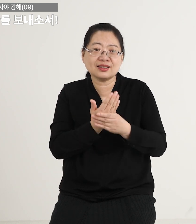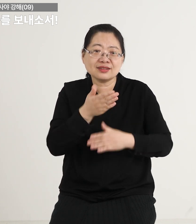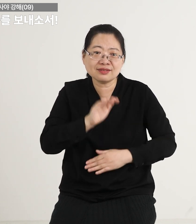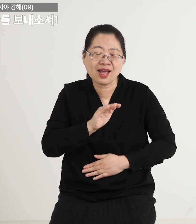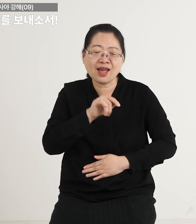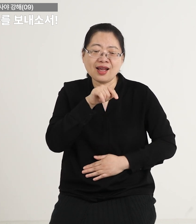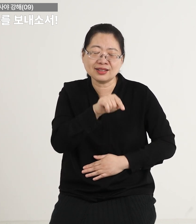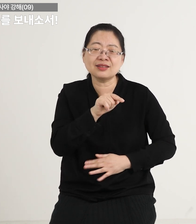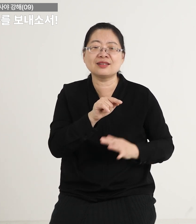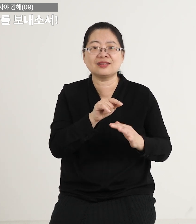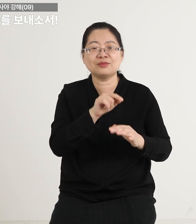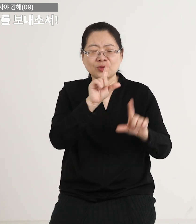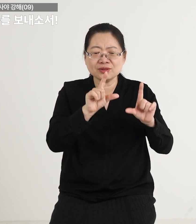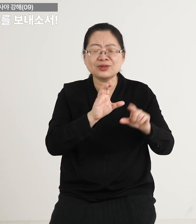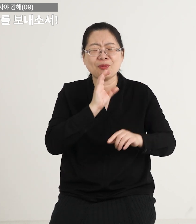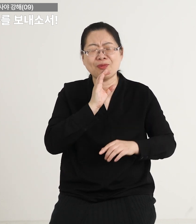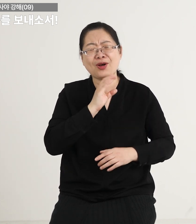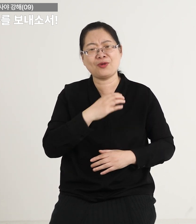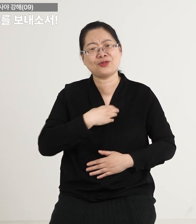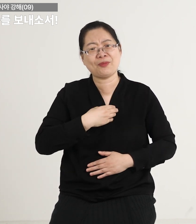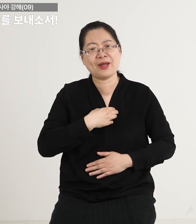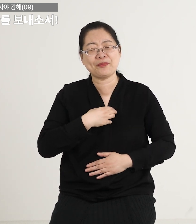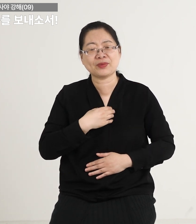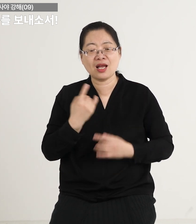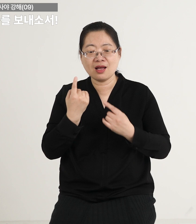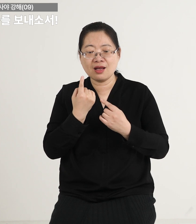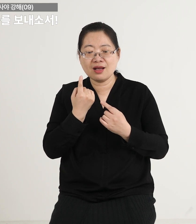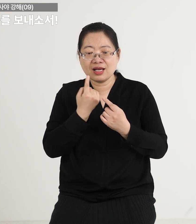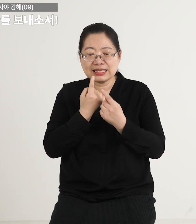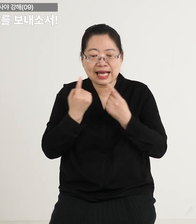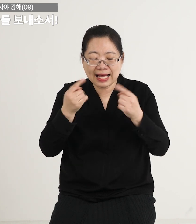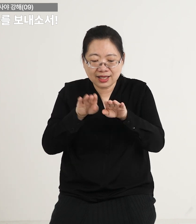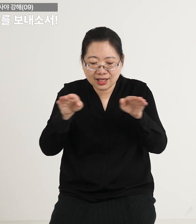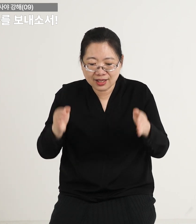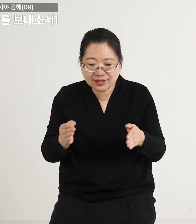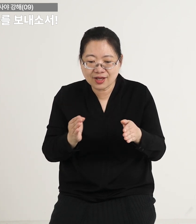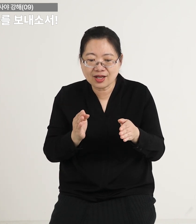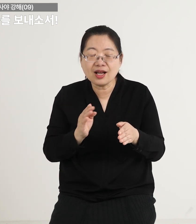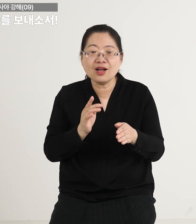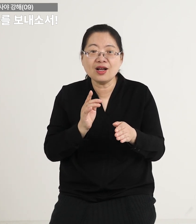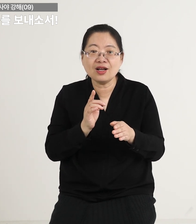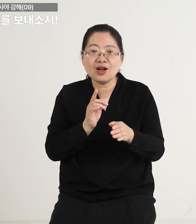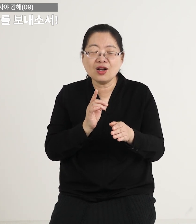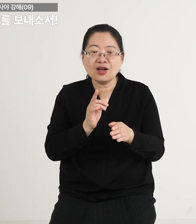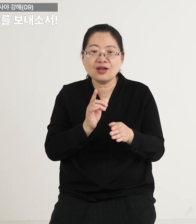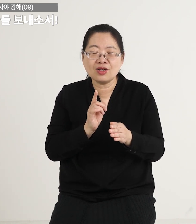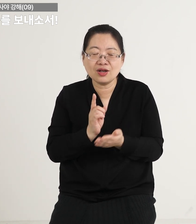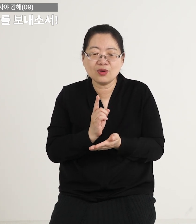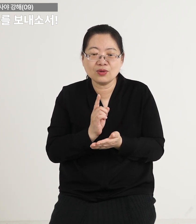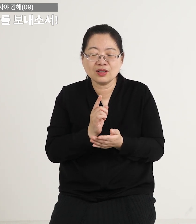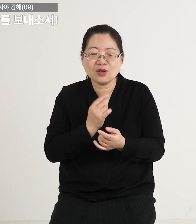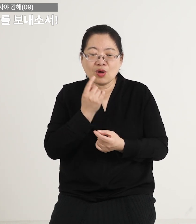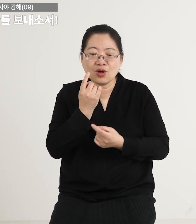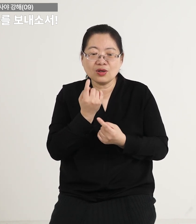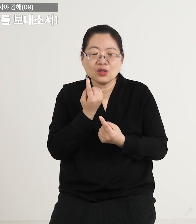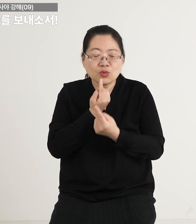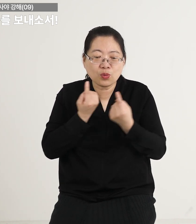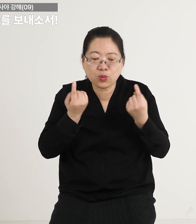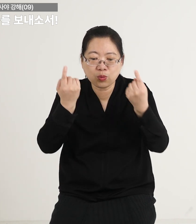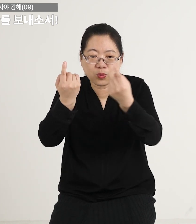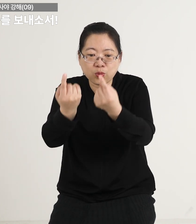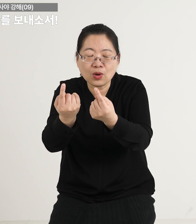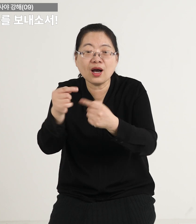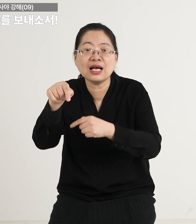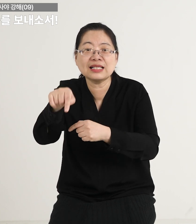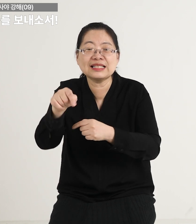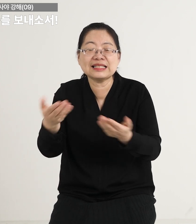줄 모르고. 향단에 분향하는 건 누가 해야 될 일이에요? 제사장이 해야 될 일이죠.